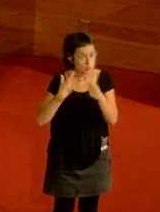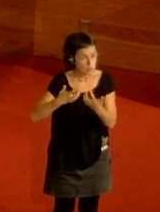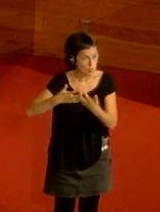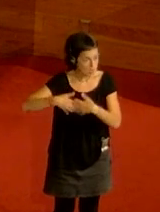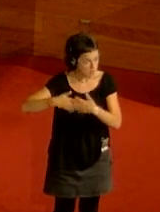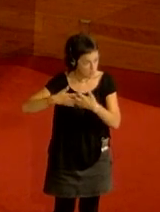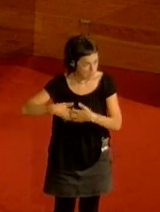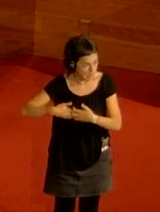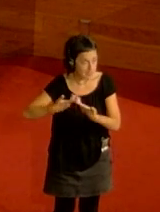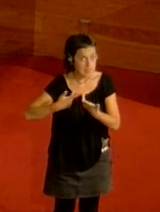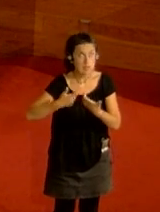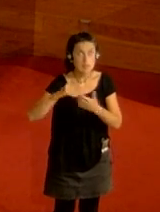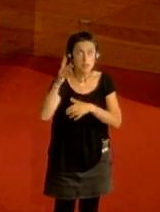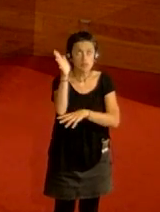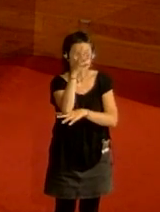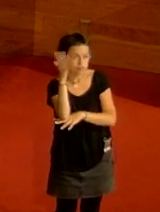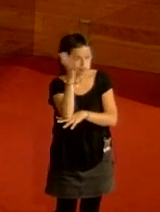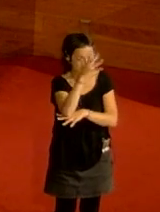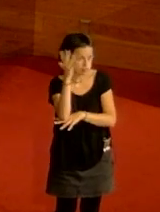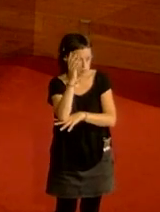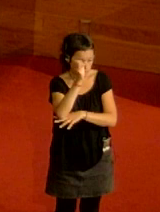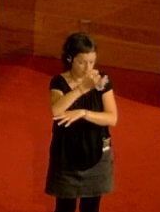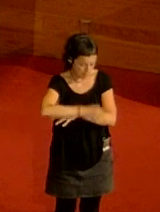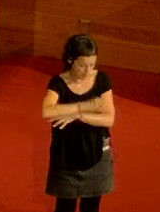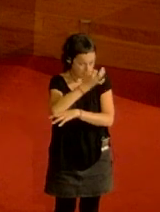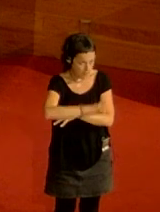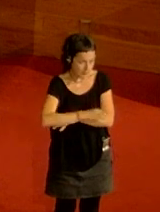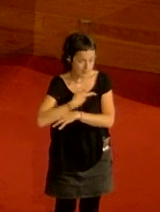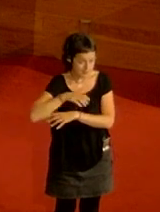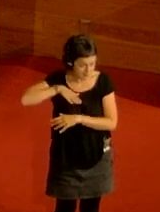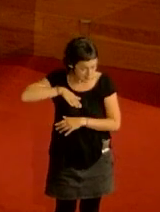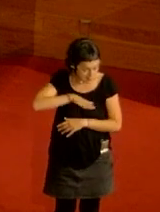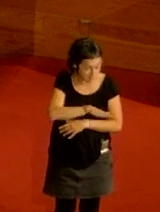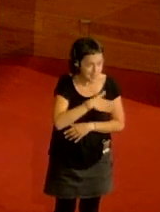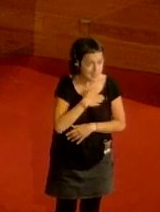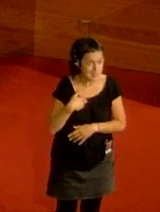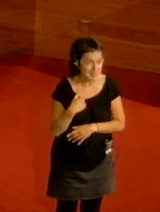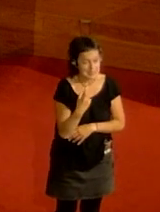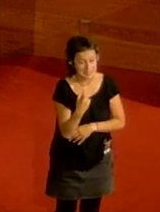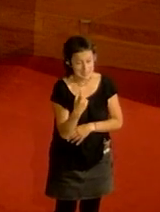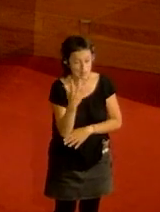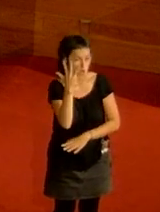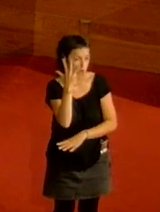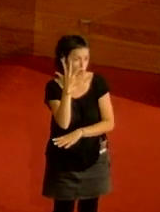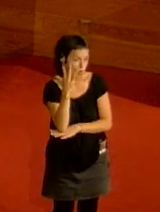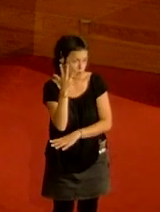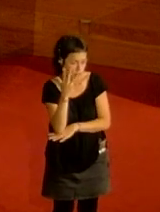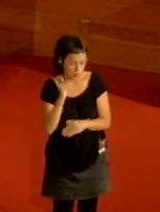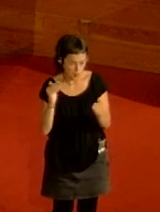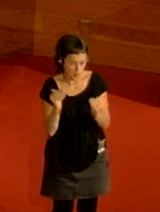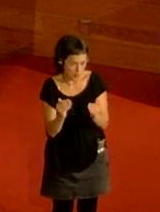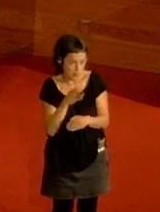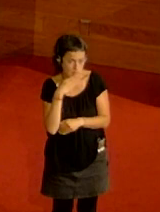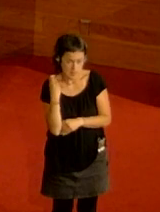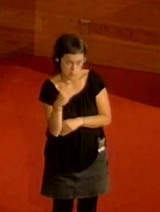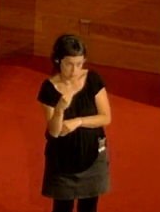varear y otras máquinas era necesario sacrificarlos por Olivos pequeños más jóvenes y de un solo pie ese